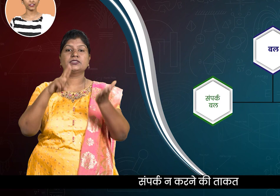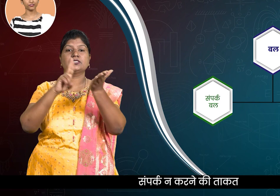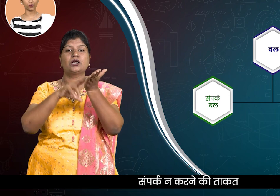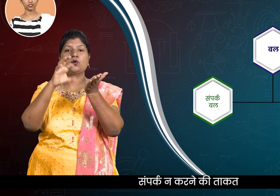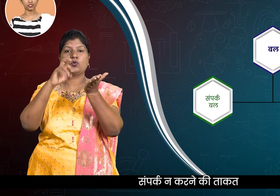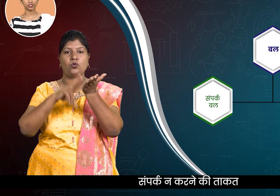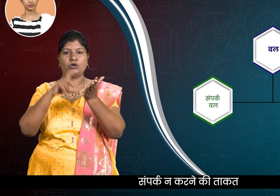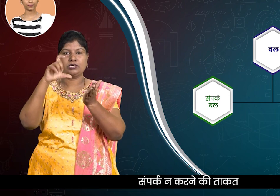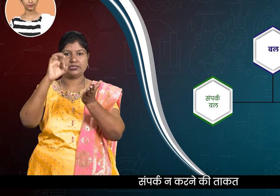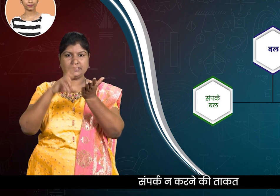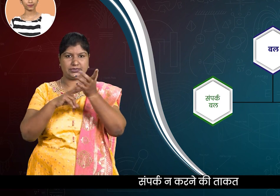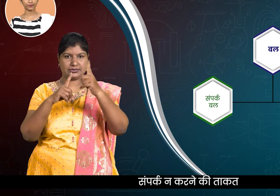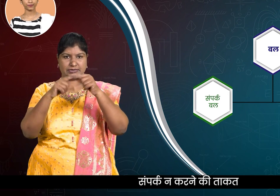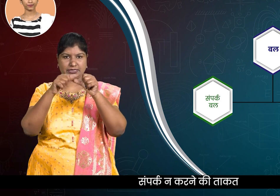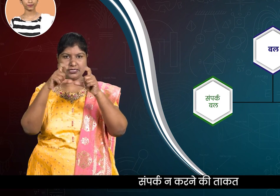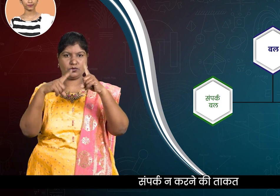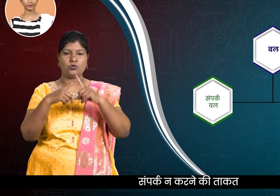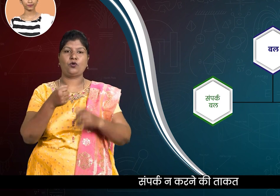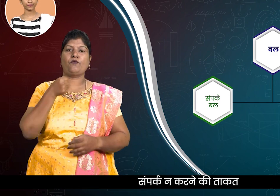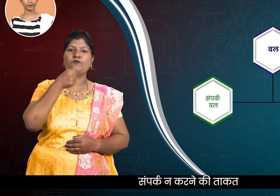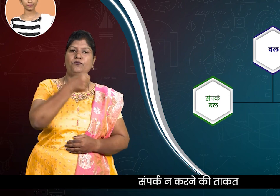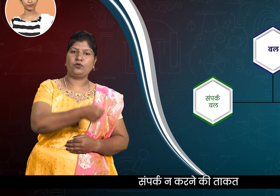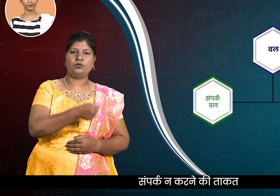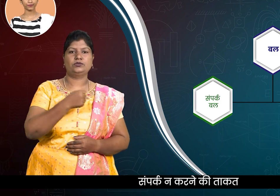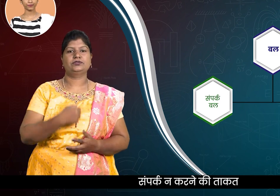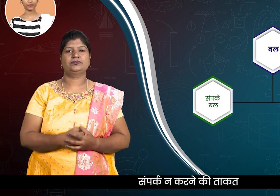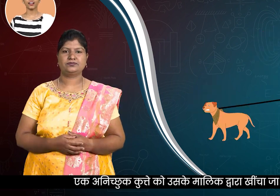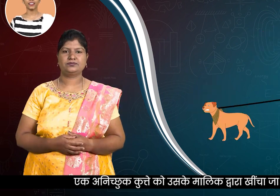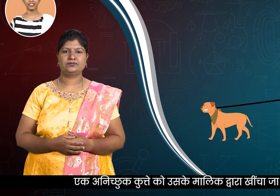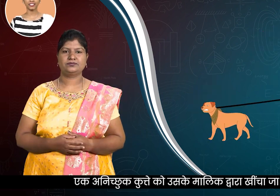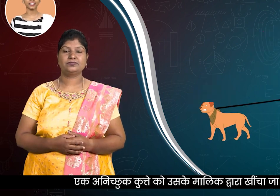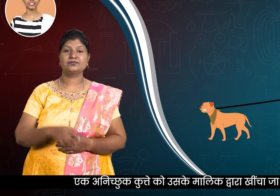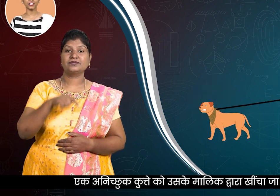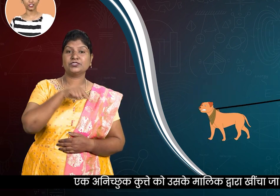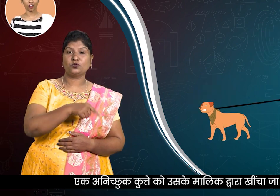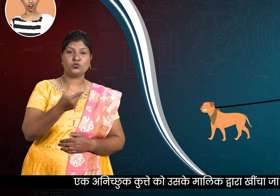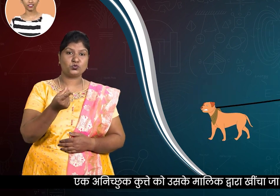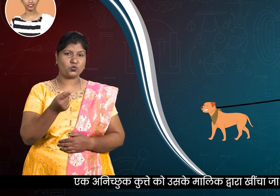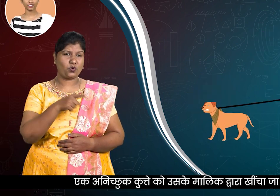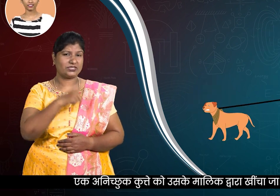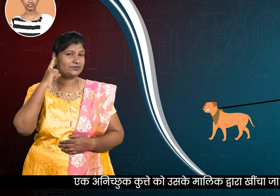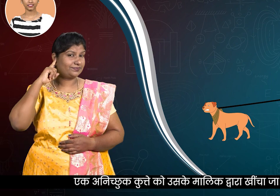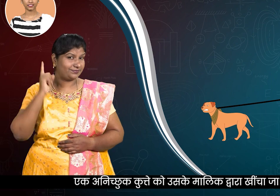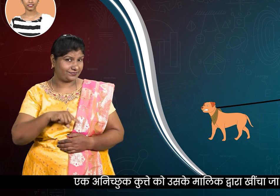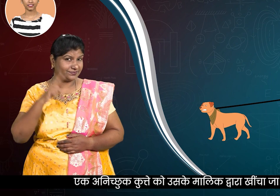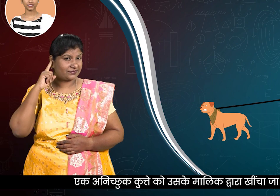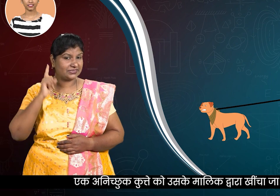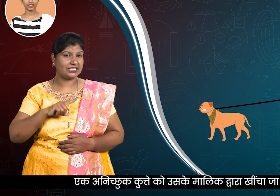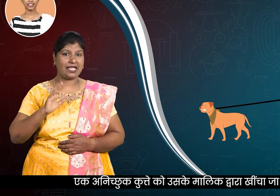नॉन कॉन्टैक्ट यानी गैर संपर्क बल। एक अनिच्छुक कुत्ते को